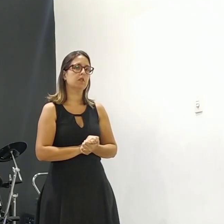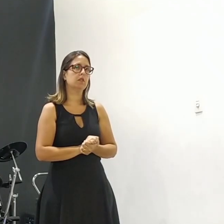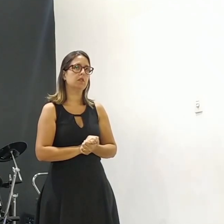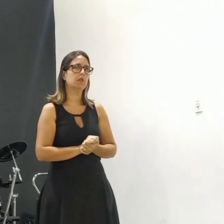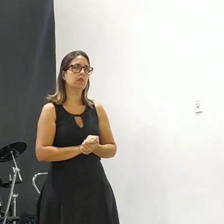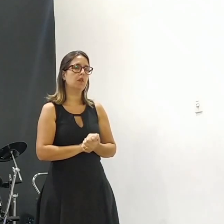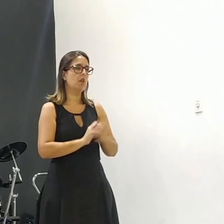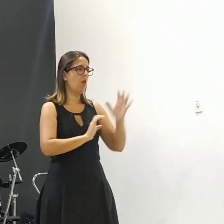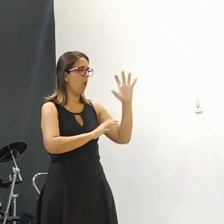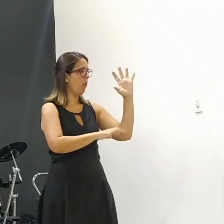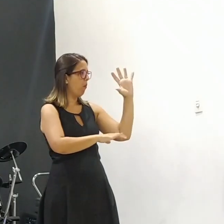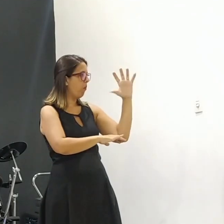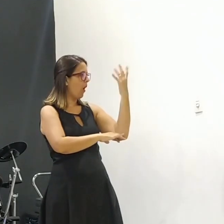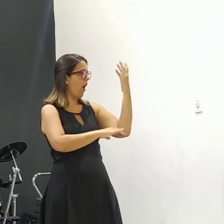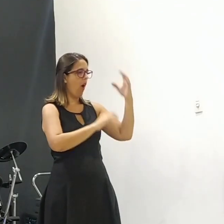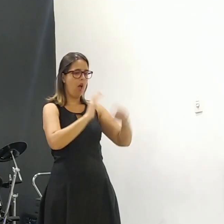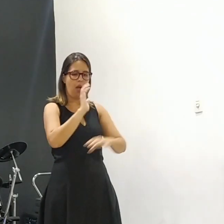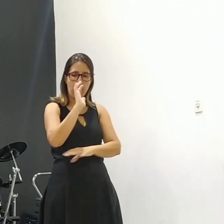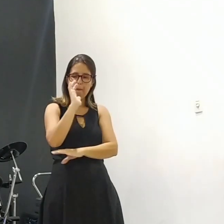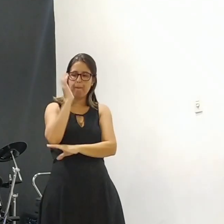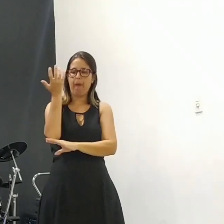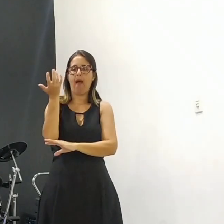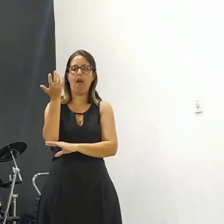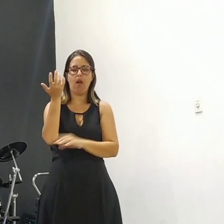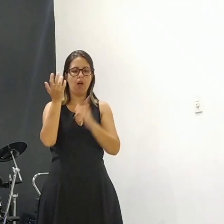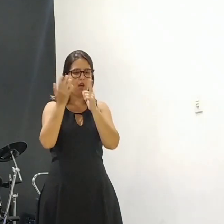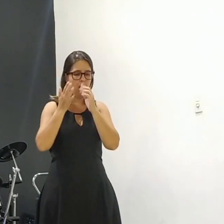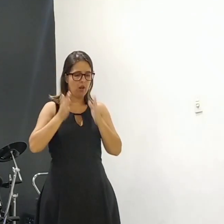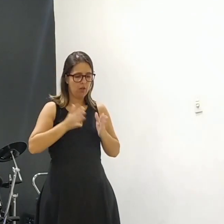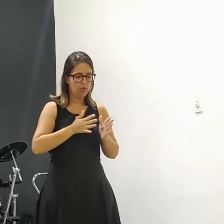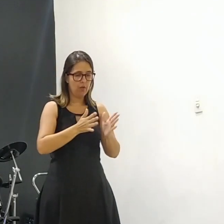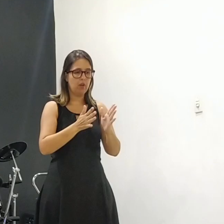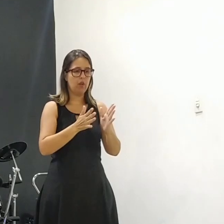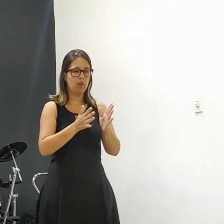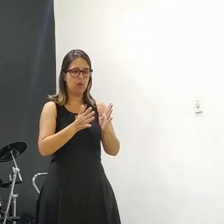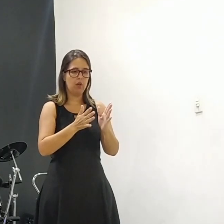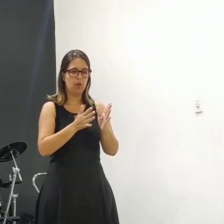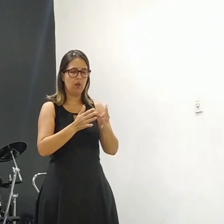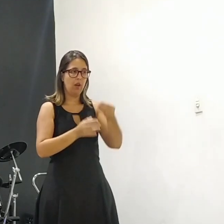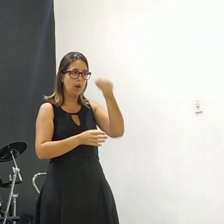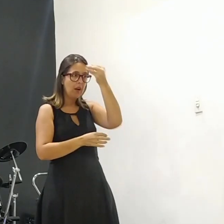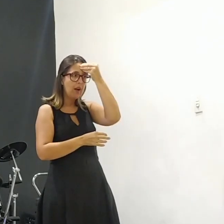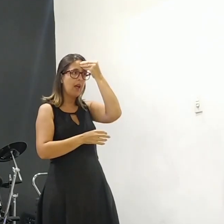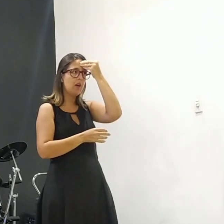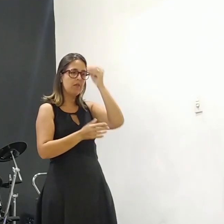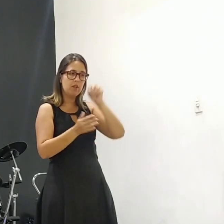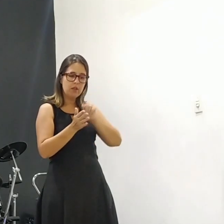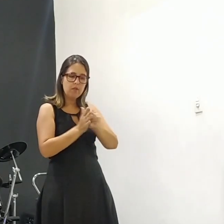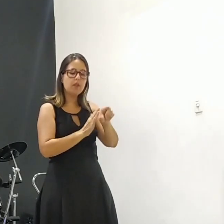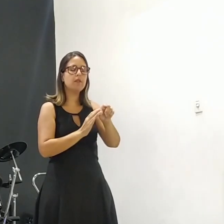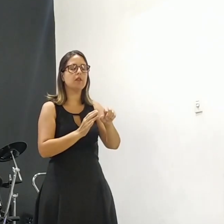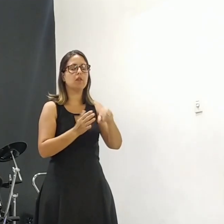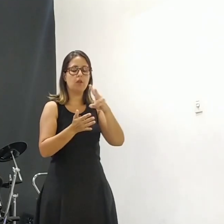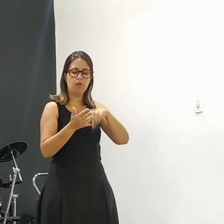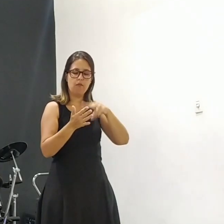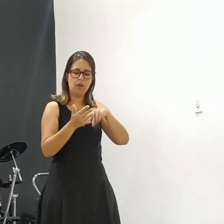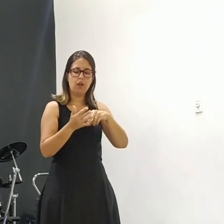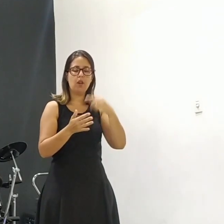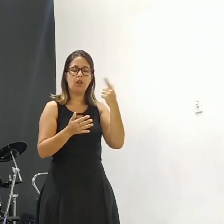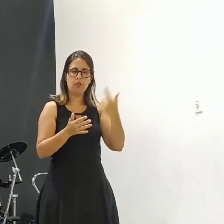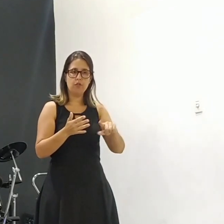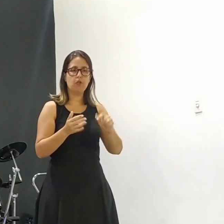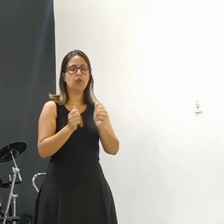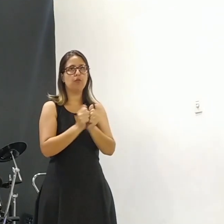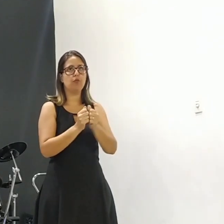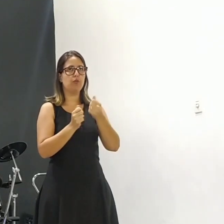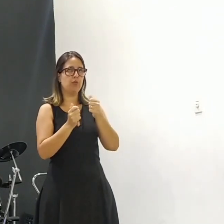de árvores de uma e outra banda do rio. Guarda esse versículo aí que a gente vai ler junto com o 12. No